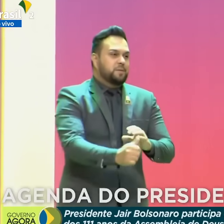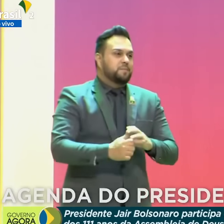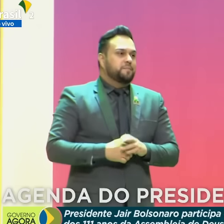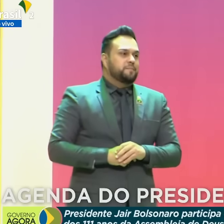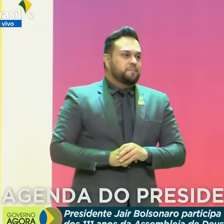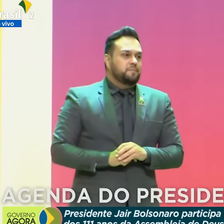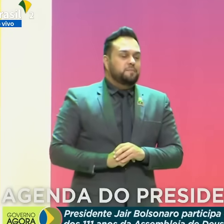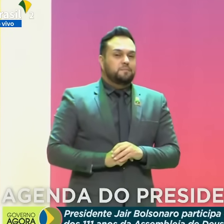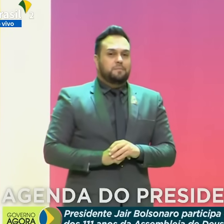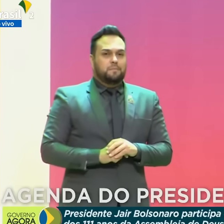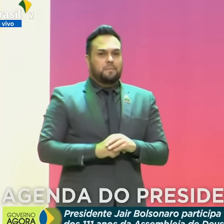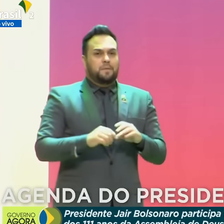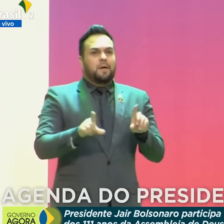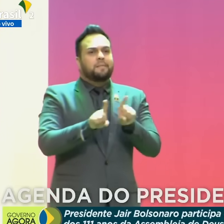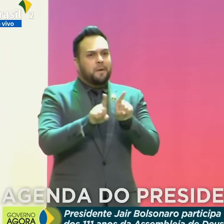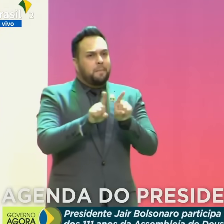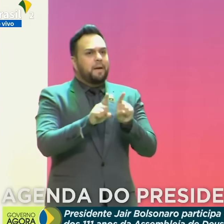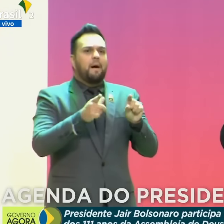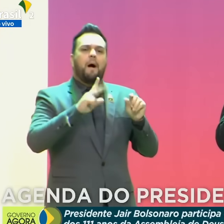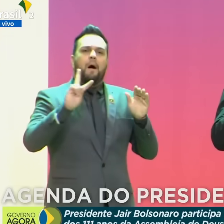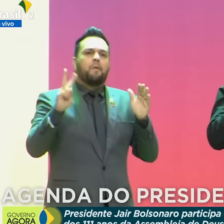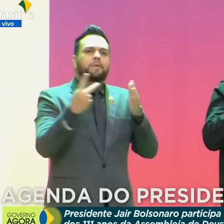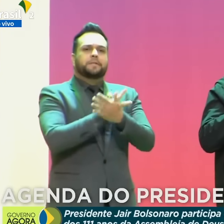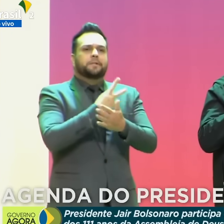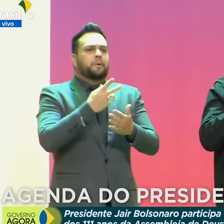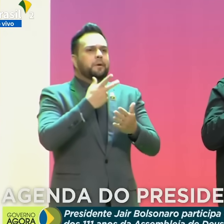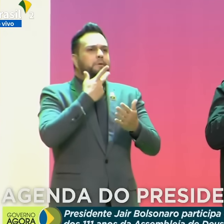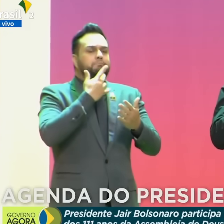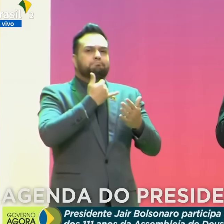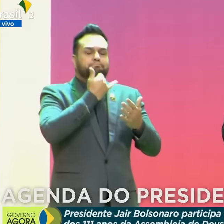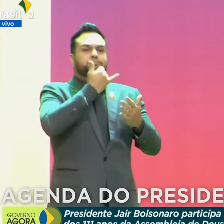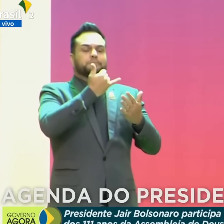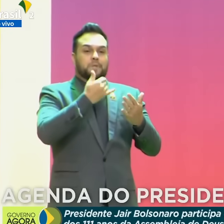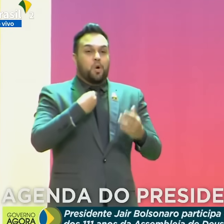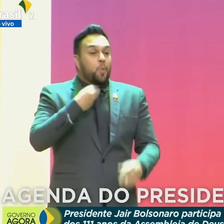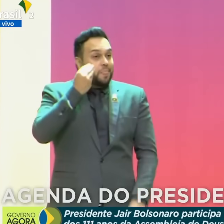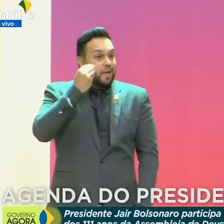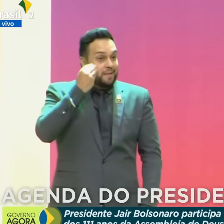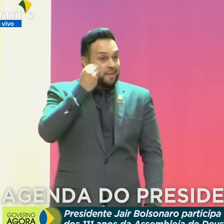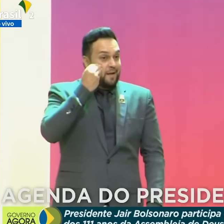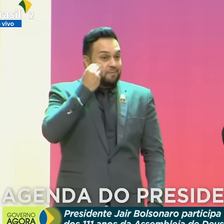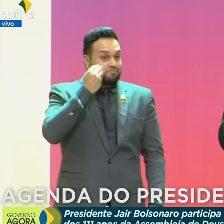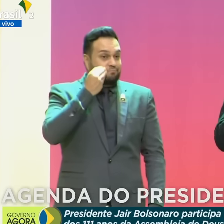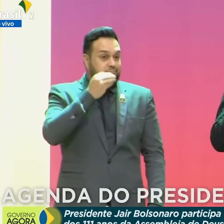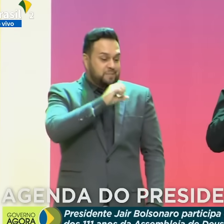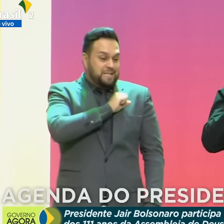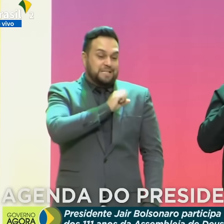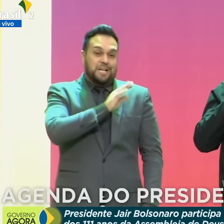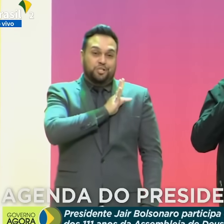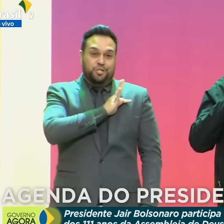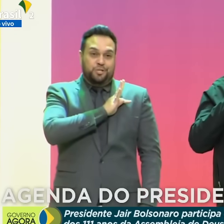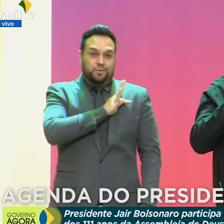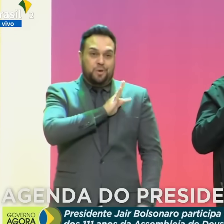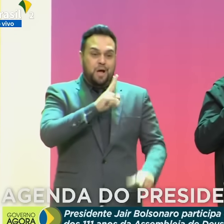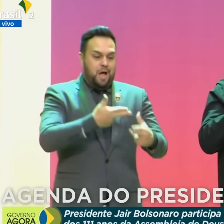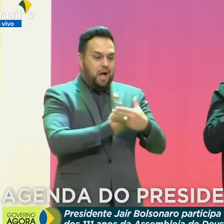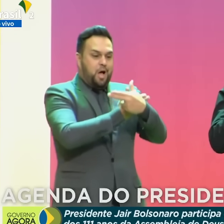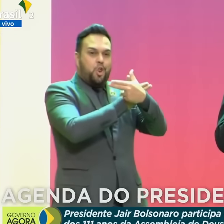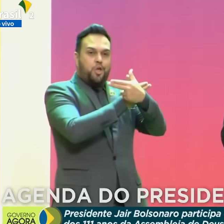Tive também frustrações na minha vida. Tentei ser sargento da aeronáutica. Não tive